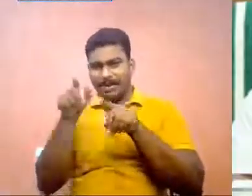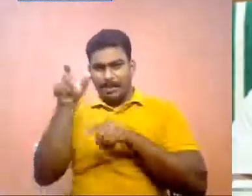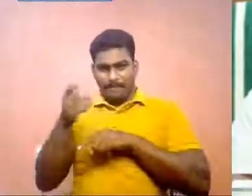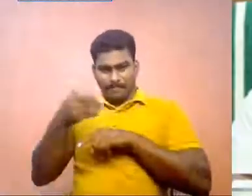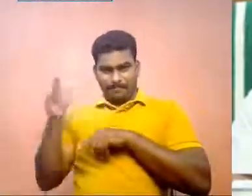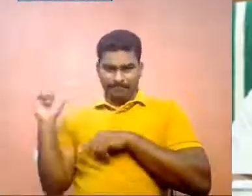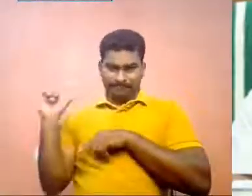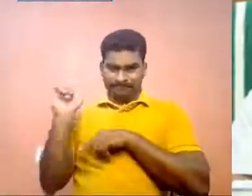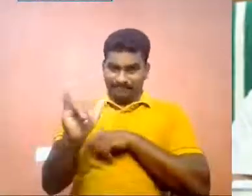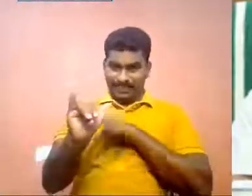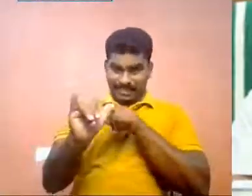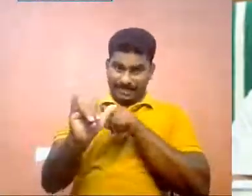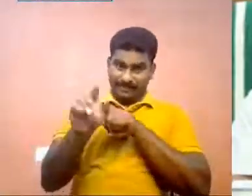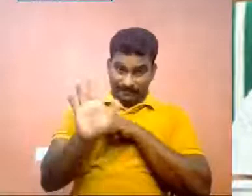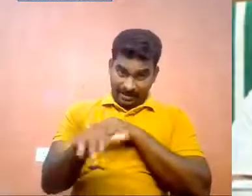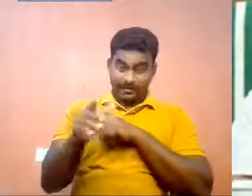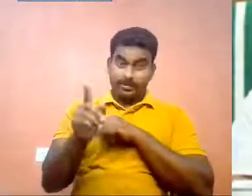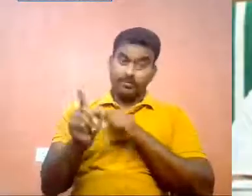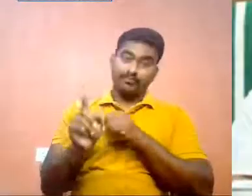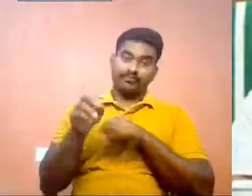നിരീക്ഷണത്തിൽ കഴിയേണ്ടതുണ്ട്.